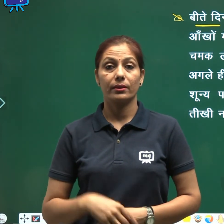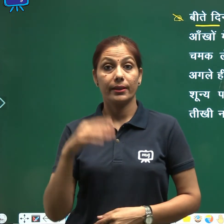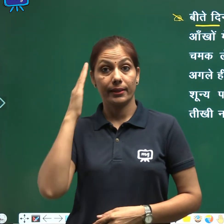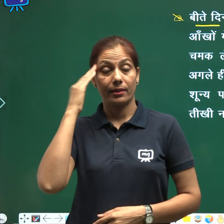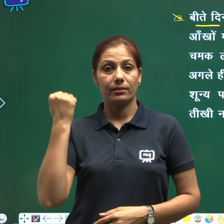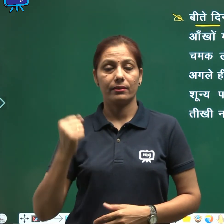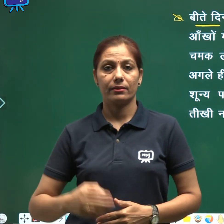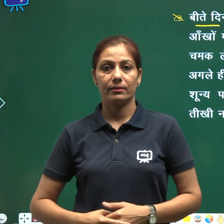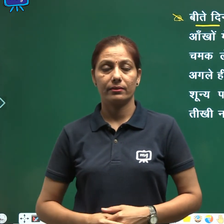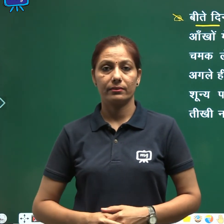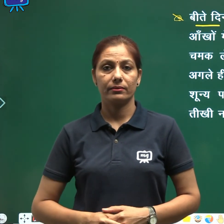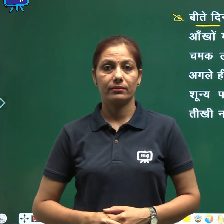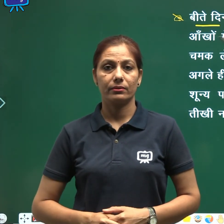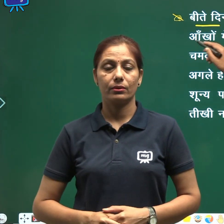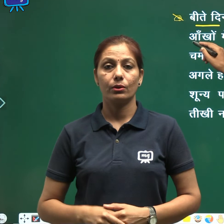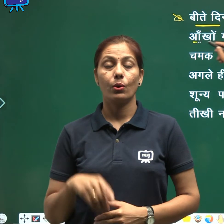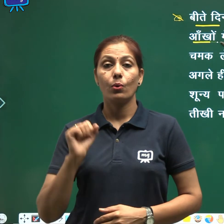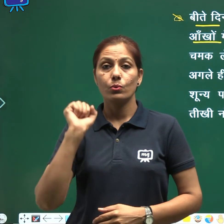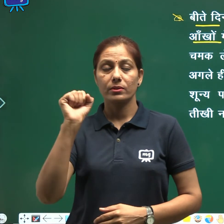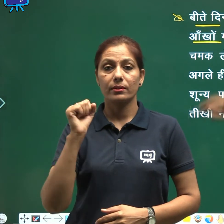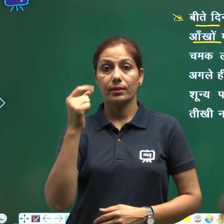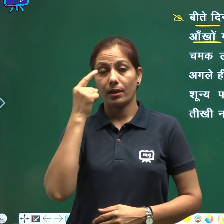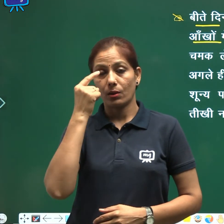यादें उसकी आंखों में